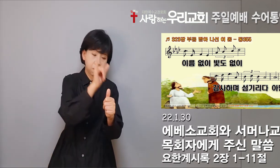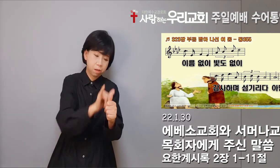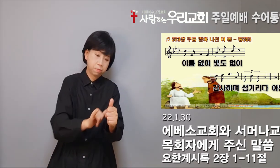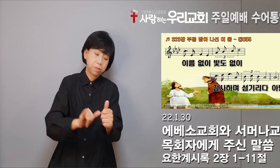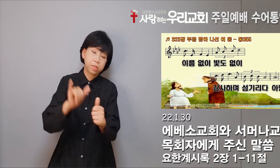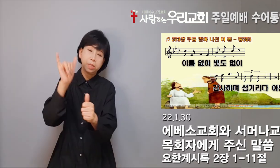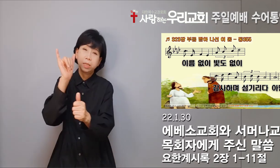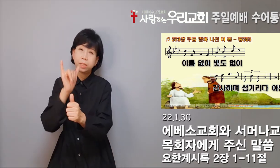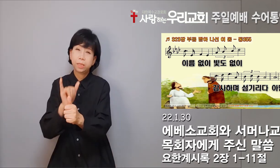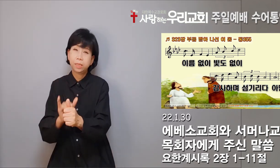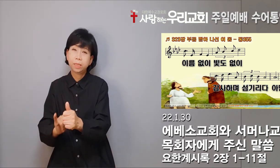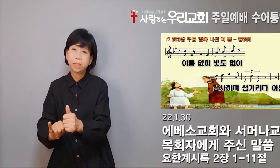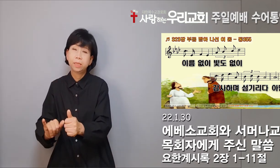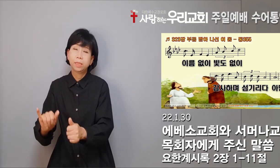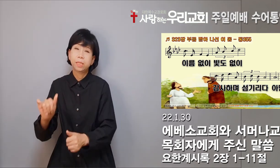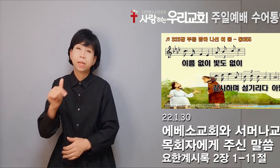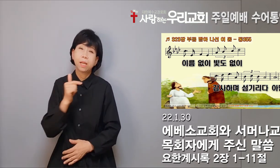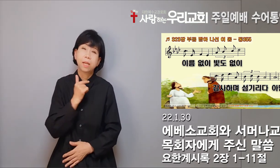감사하며